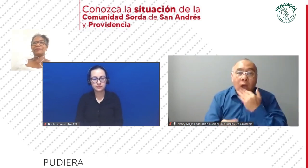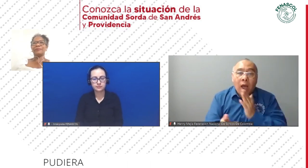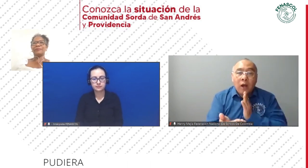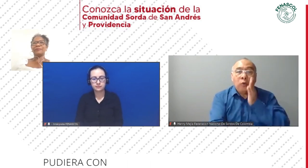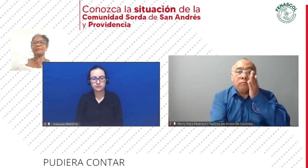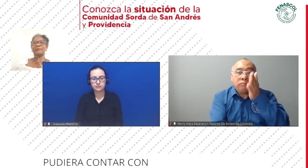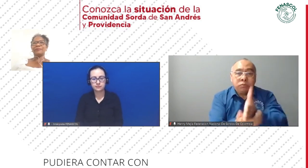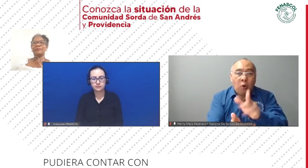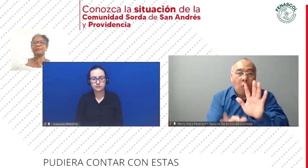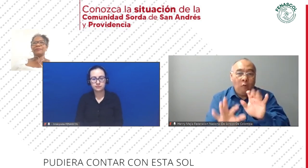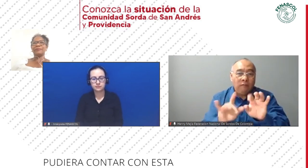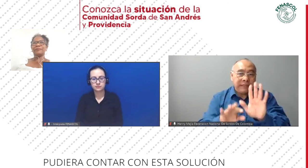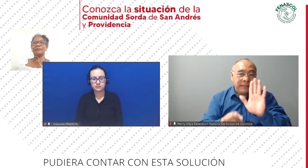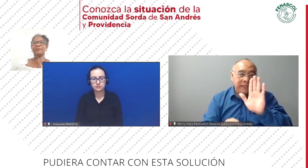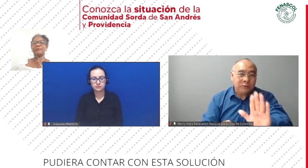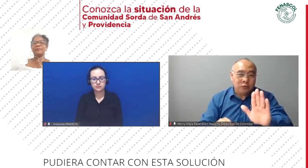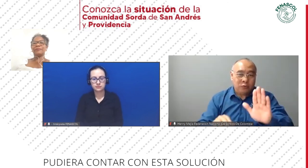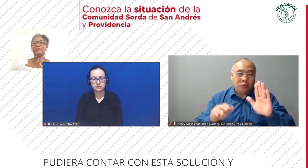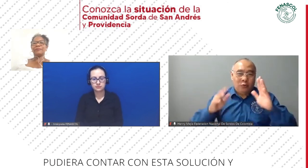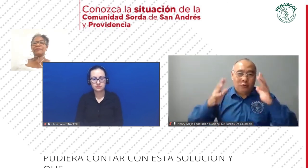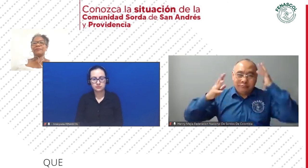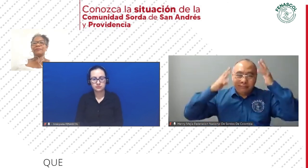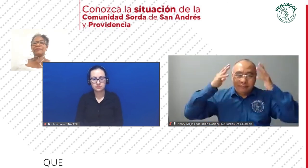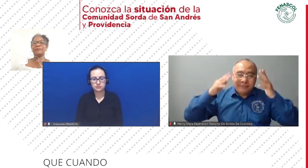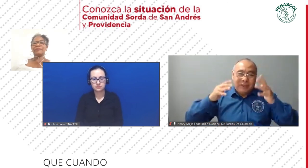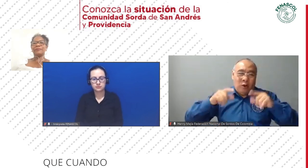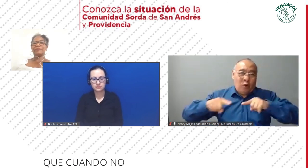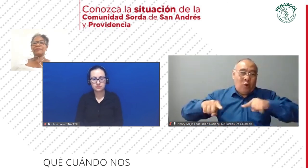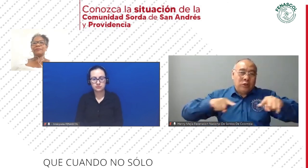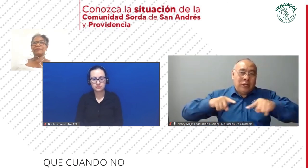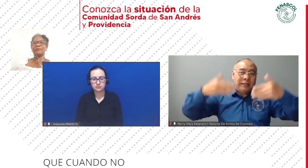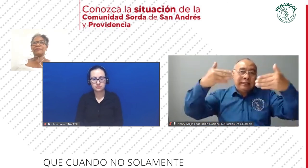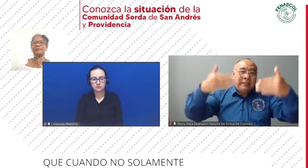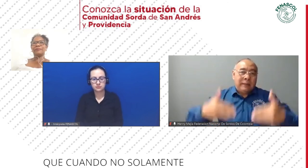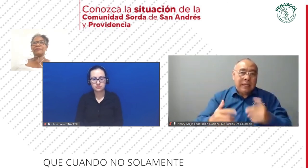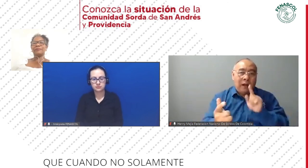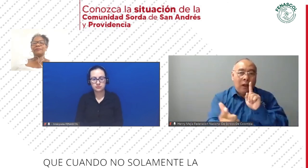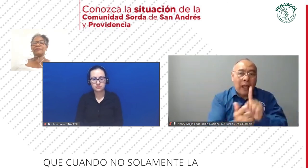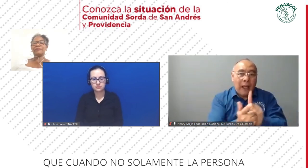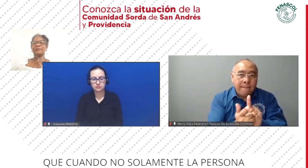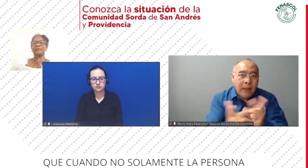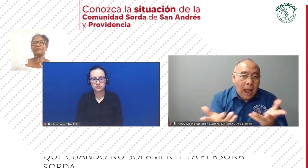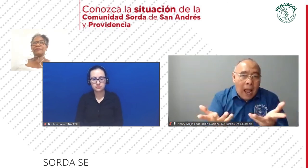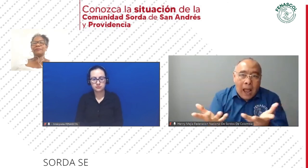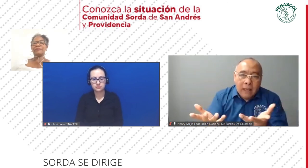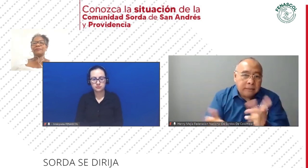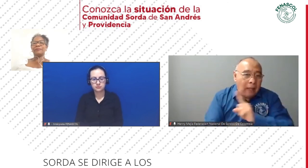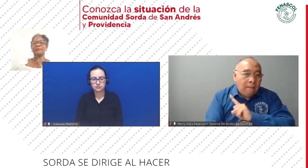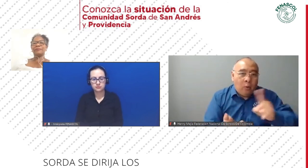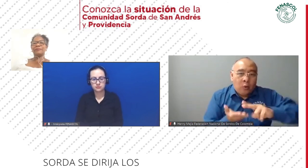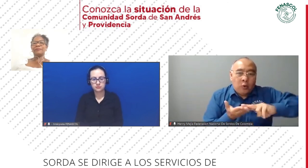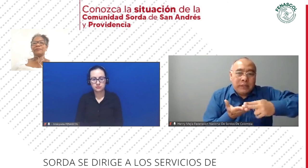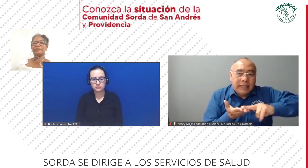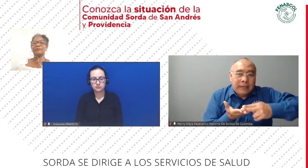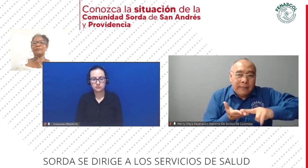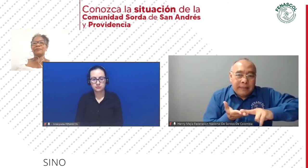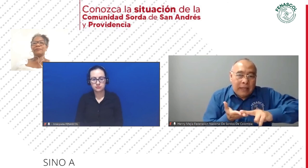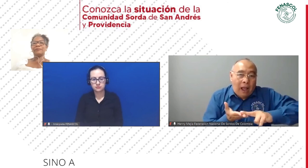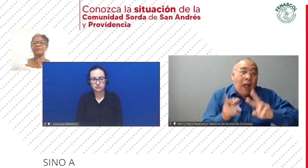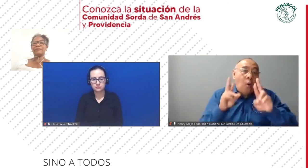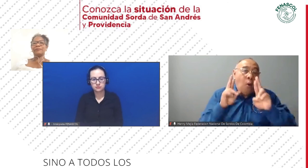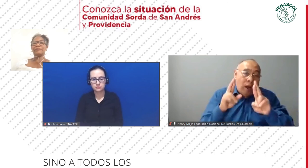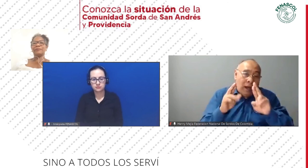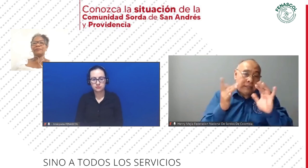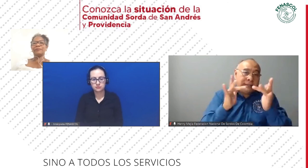contar con esta solución y que cuando no solamente la persona sorda se dirija a los servicios de salud sino a